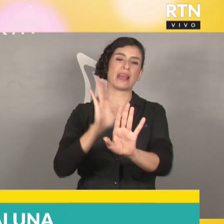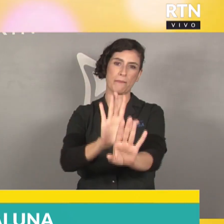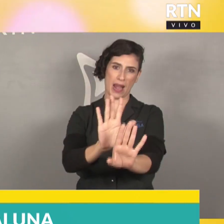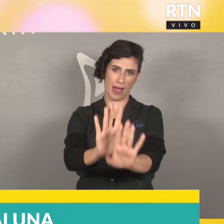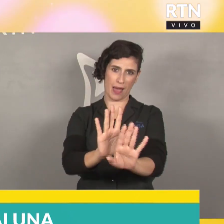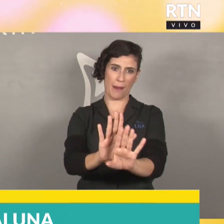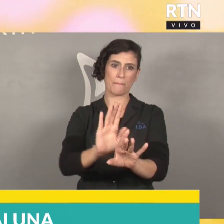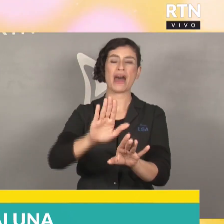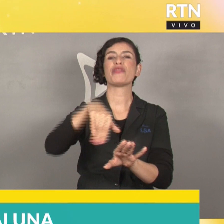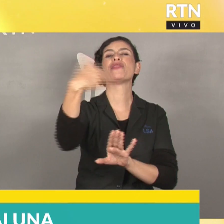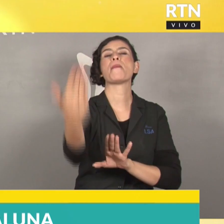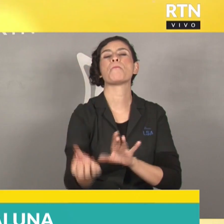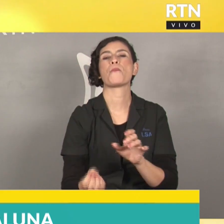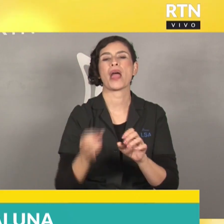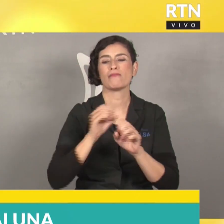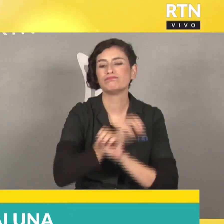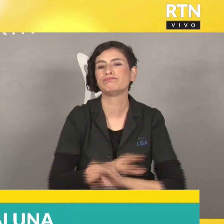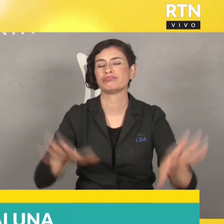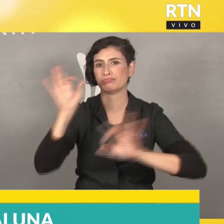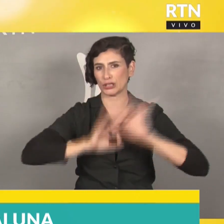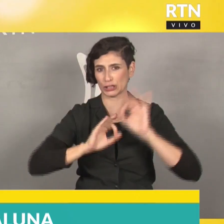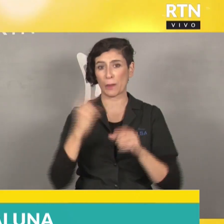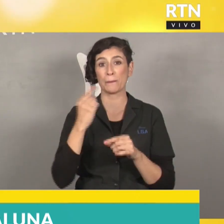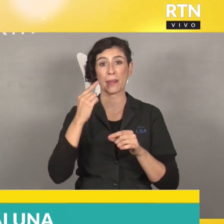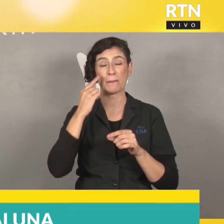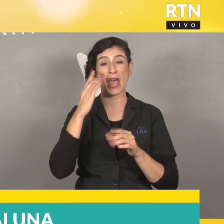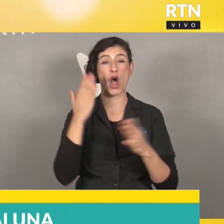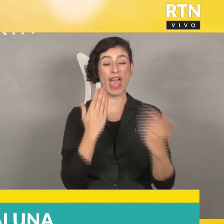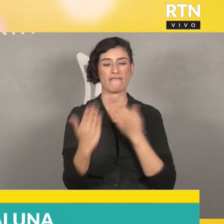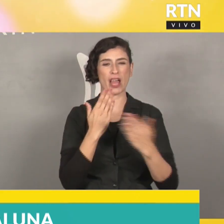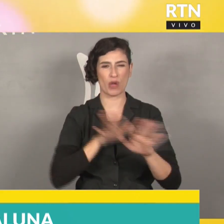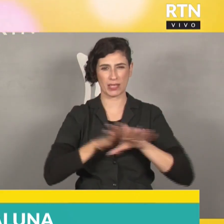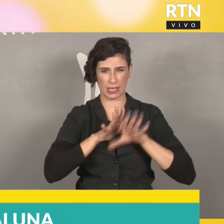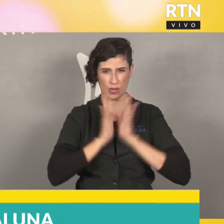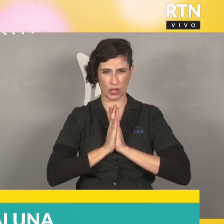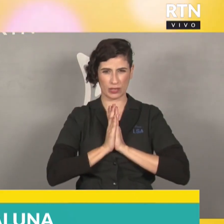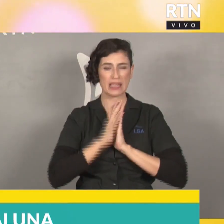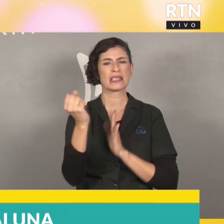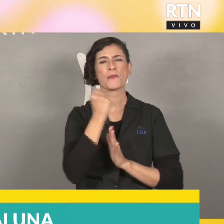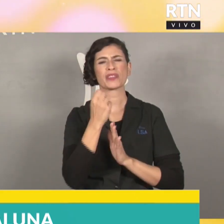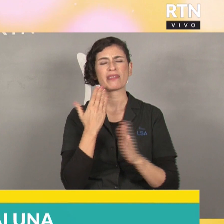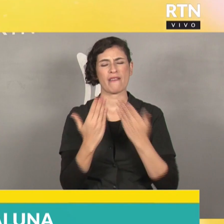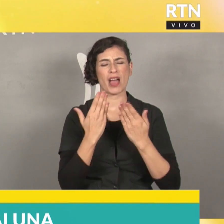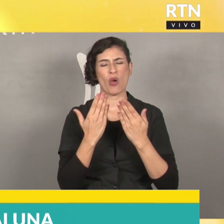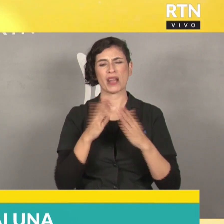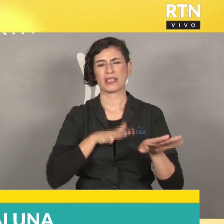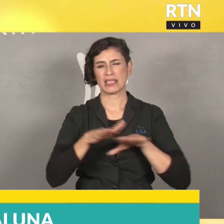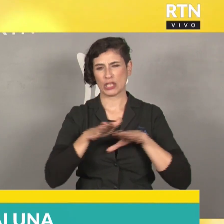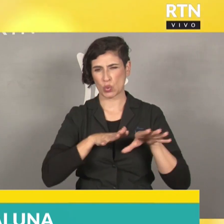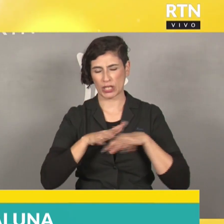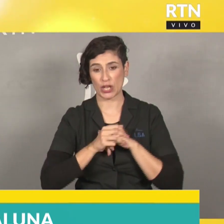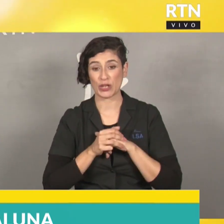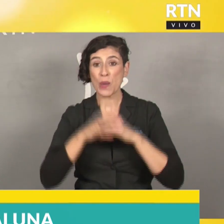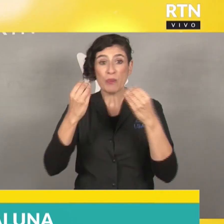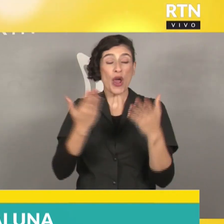momento para evaluar la situación. Muy bien, así que evaluando las situaciones, te agradecemos, Fala, te esperamos pronto